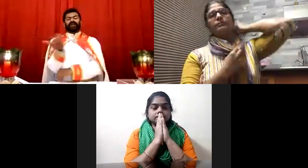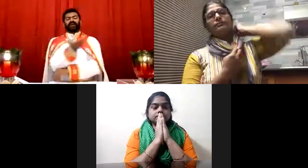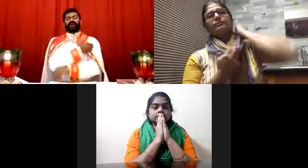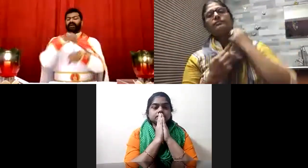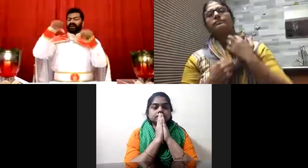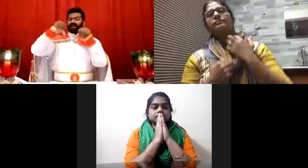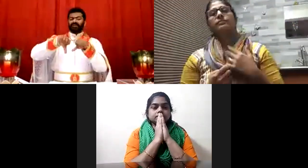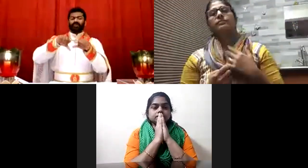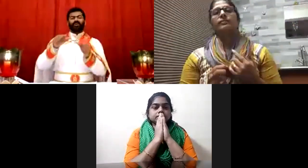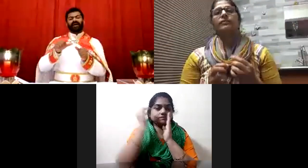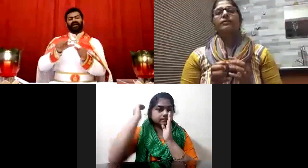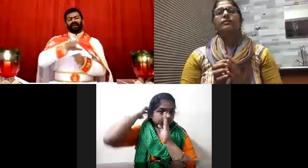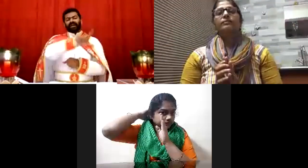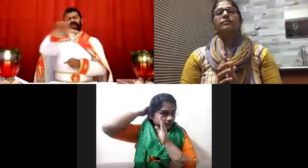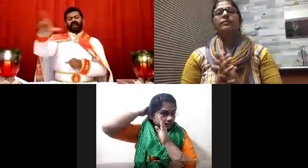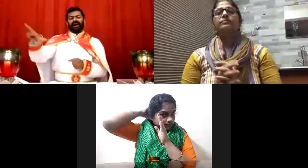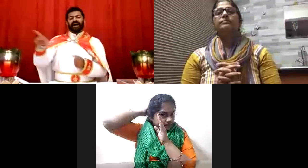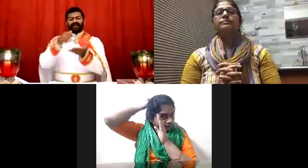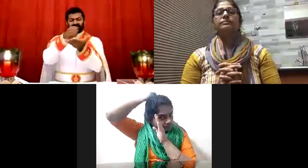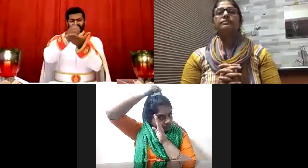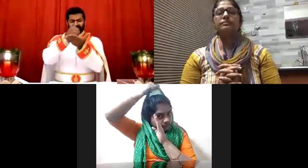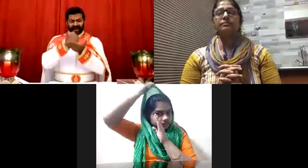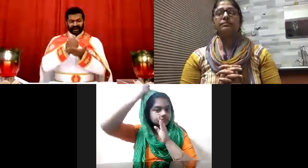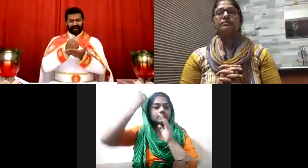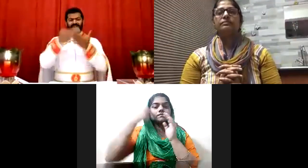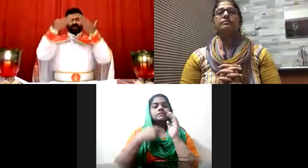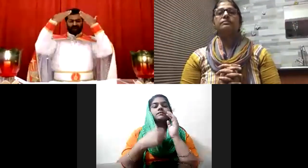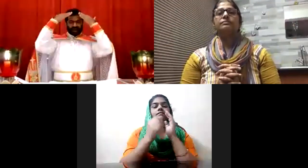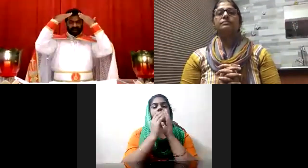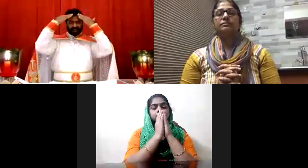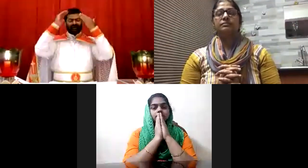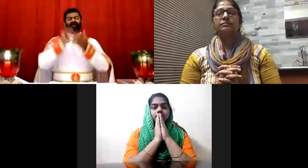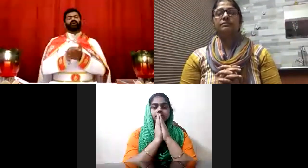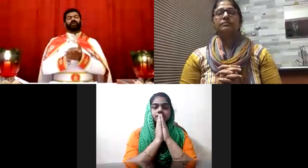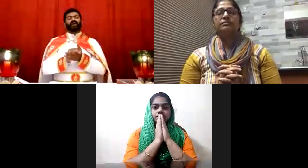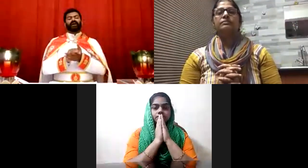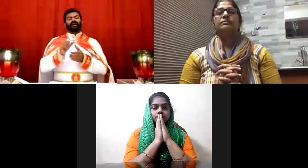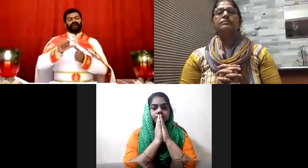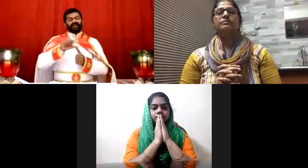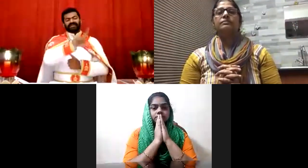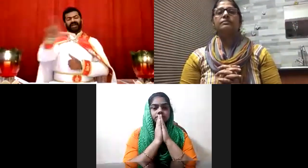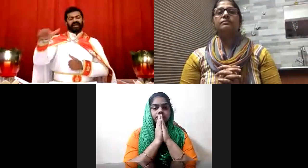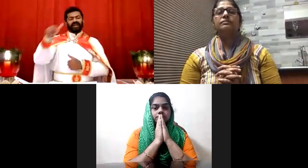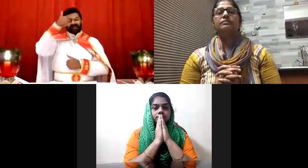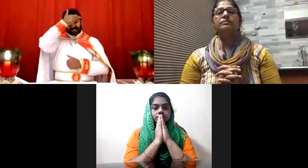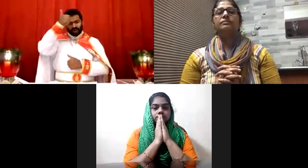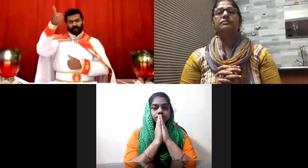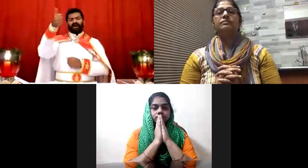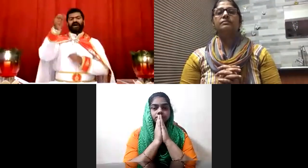പ്രകാശിപ്പിക്കുവാൻ ഞങ്ങൾക്ക് കഴിയാത്തതുമായ എല്ലാ സഹായങ്ങൾക്കും അനുഗ്രഹങ്ങൾക്കുമായി